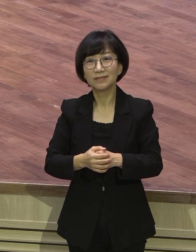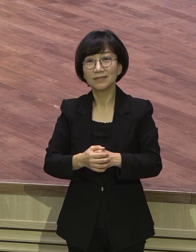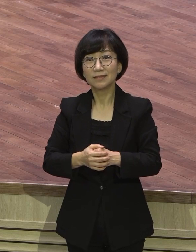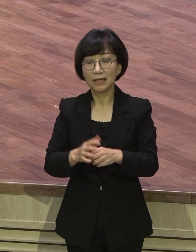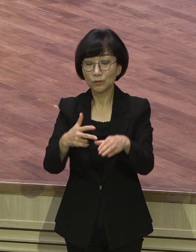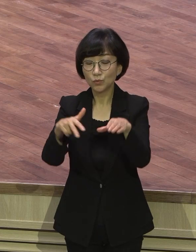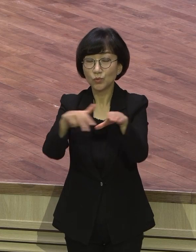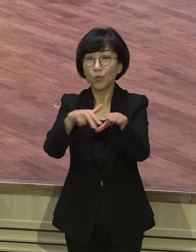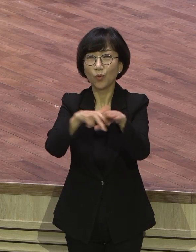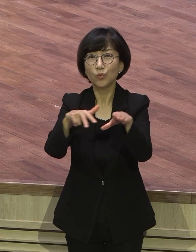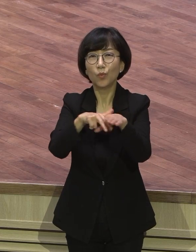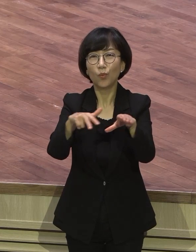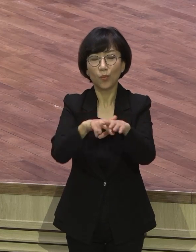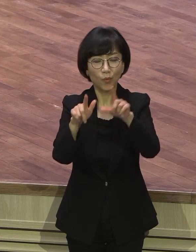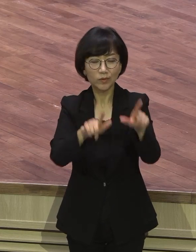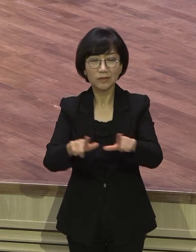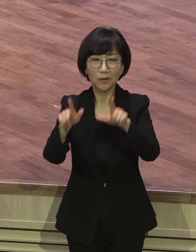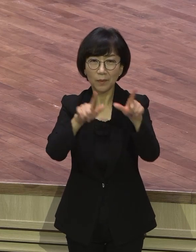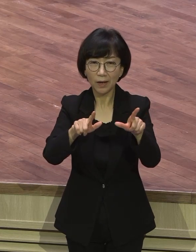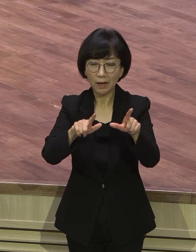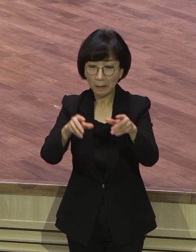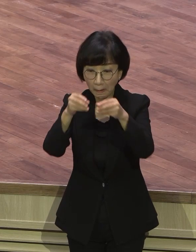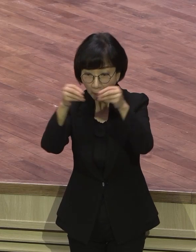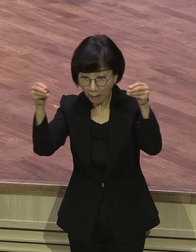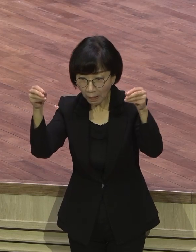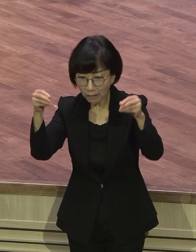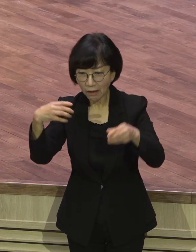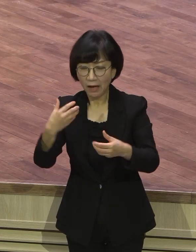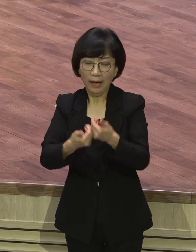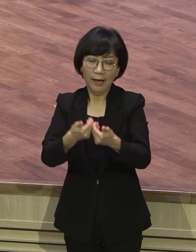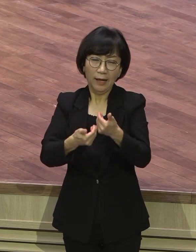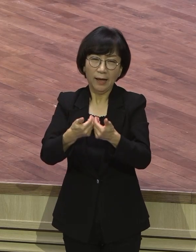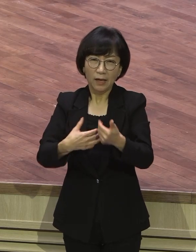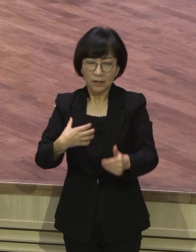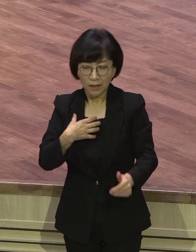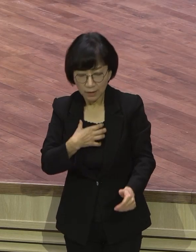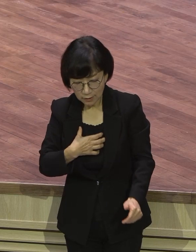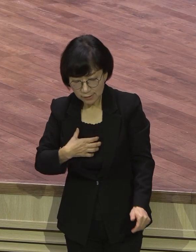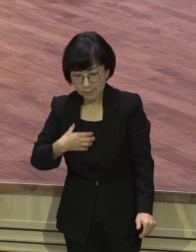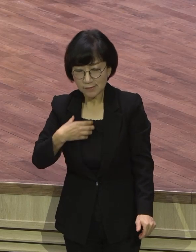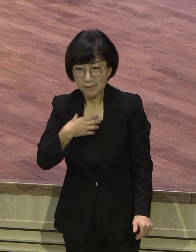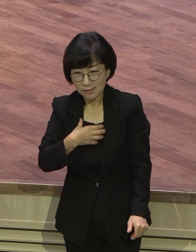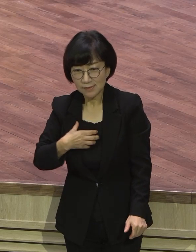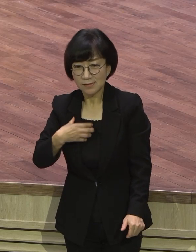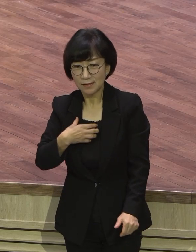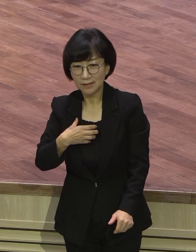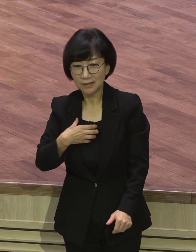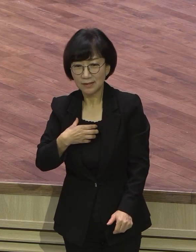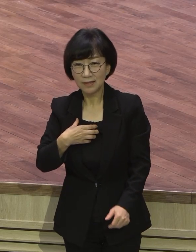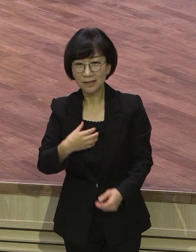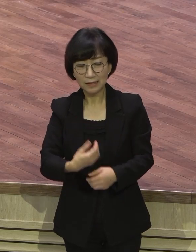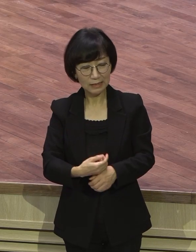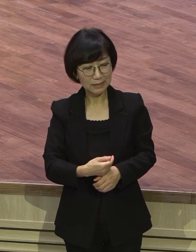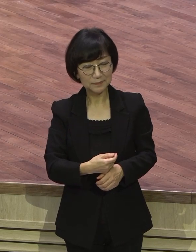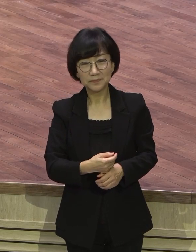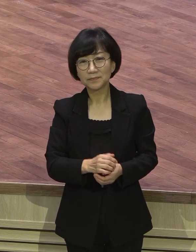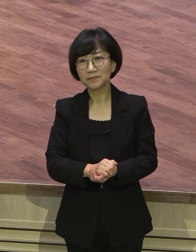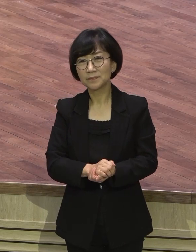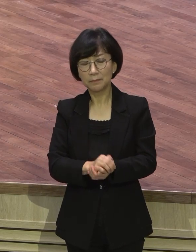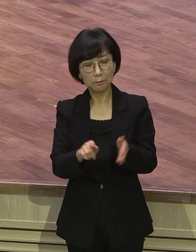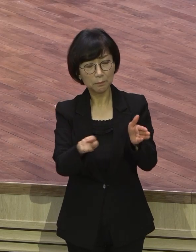종교생활의 특징이 뭐냐 갈등합니다. 염려 걱정 불신자하고 거의 다른 종교들 똑같이 하고